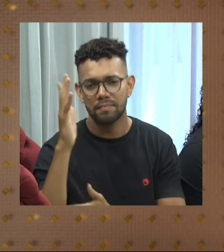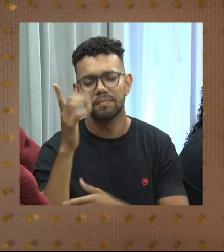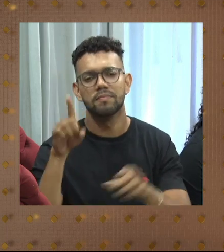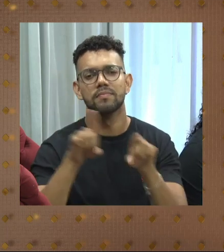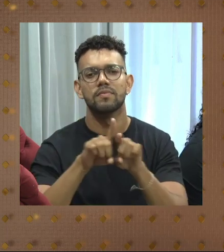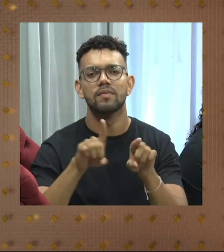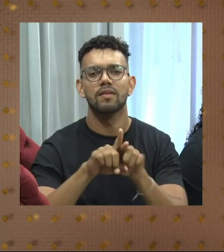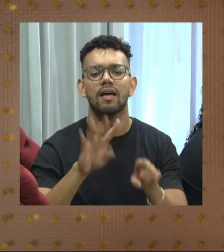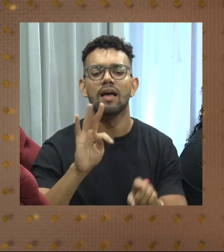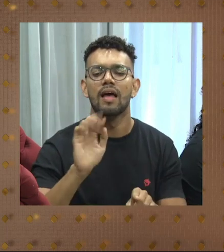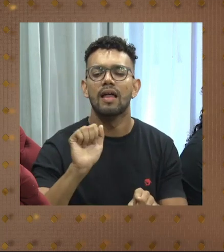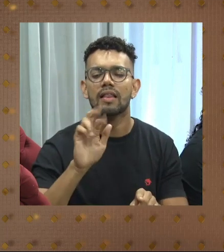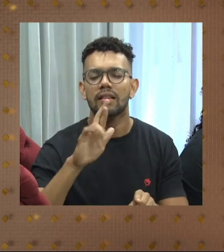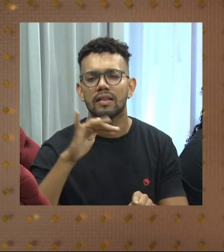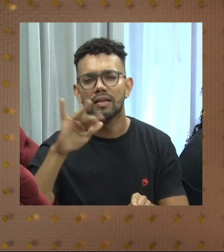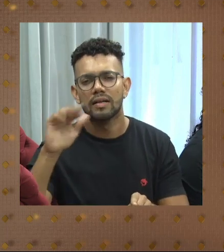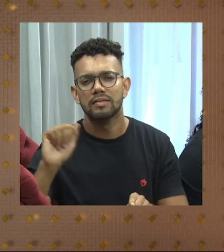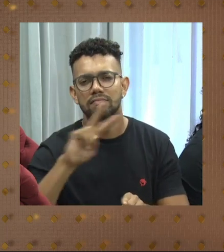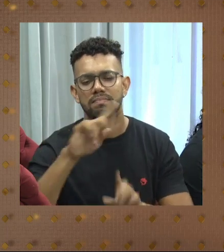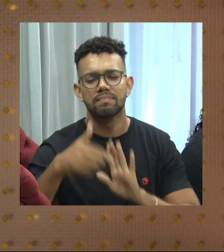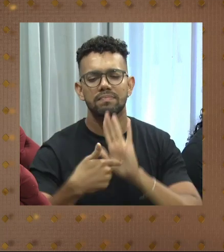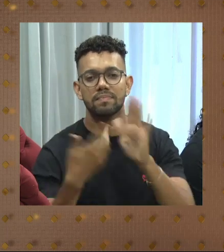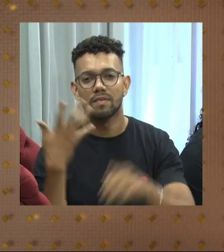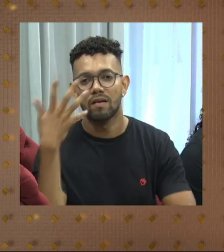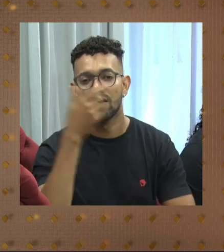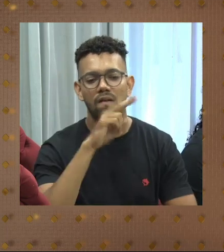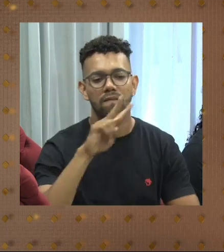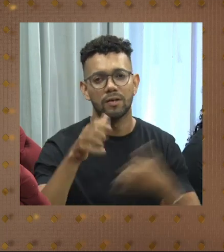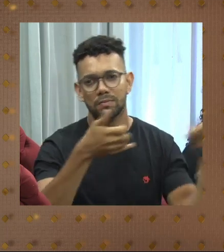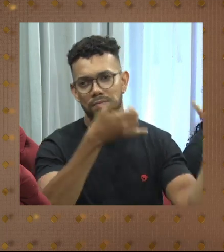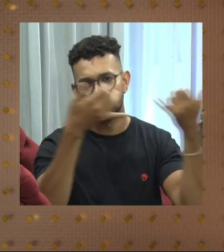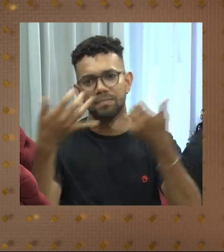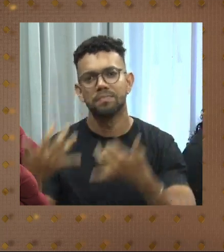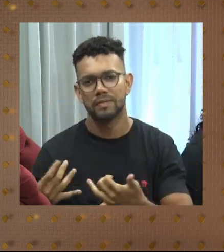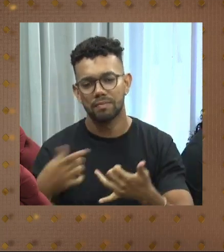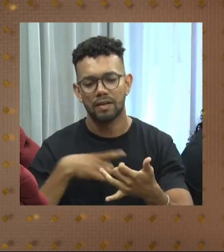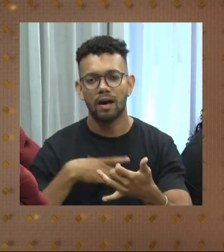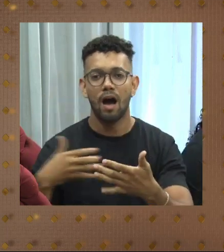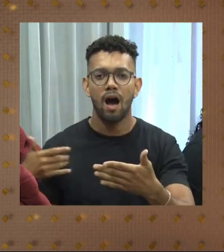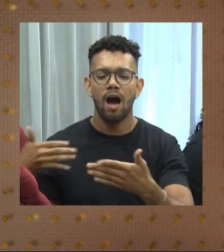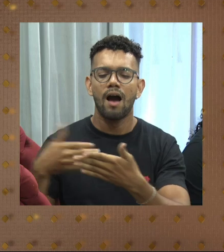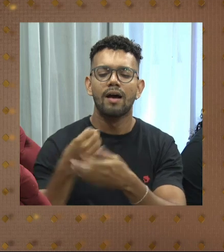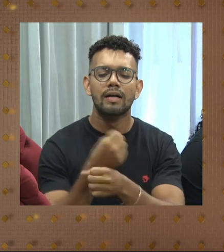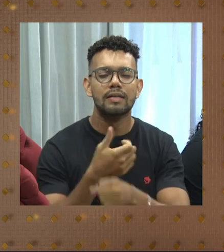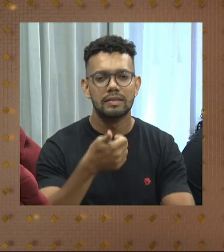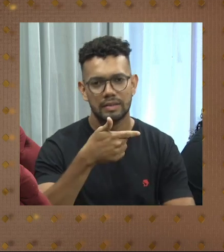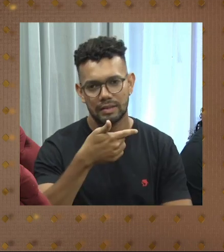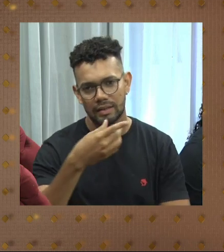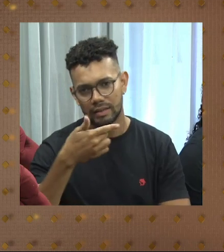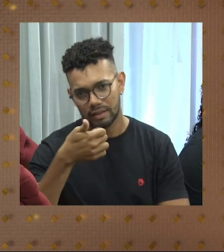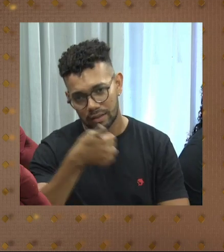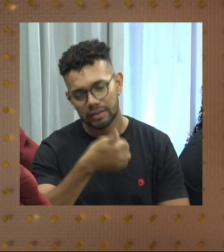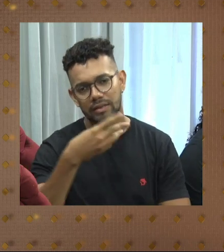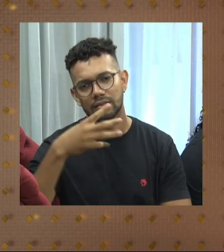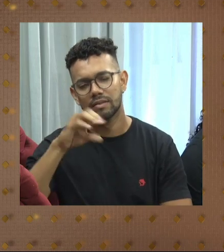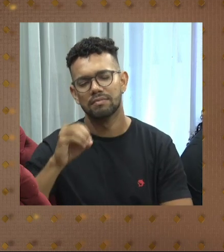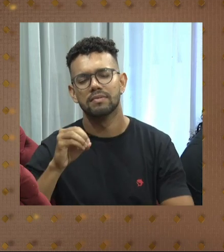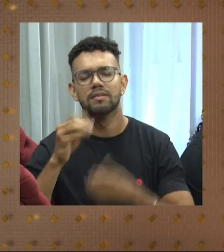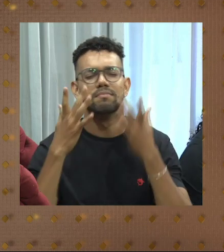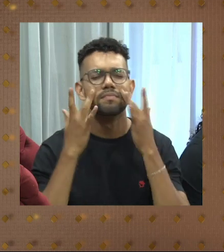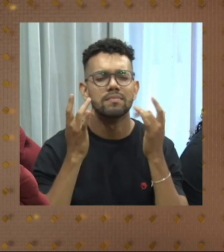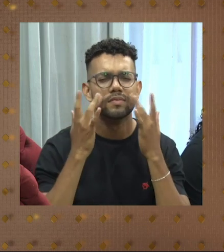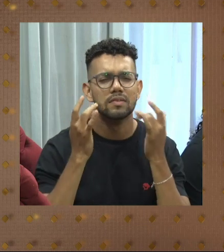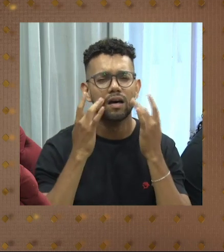Ito, para aquela linda matéria falando dos 130 anos do teatro, porque isso é incentivar a cultura, né?